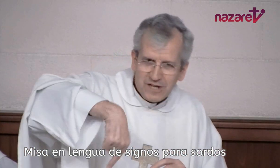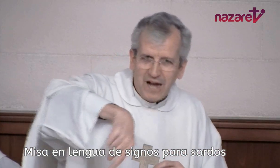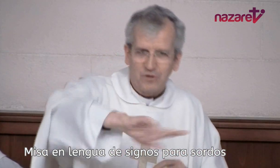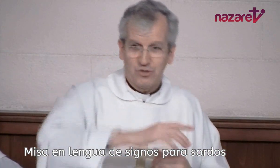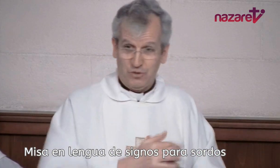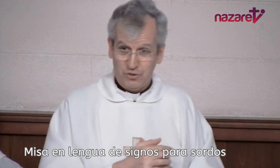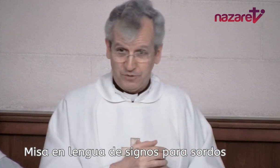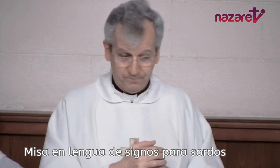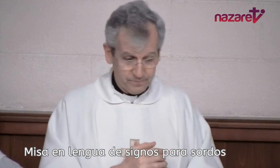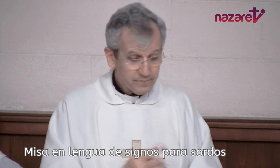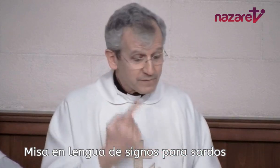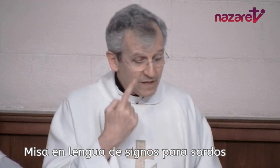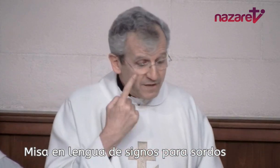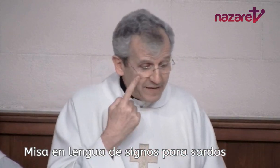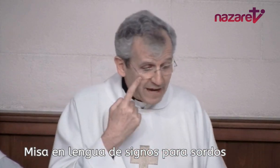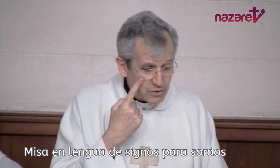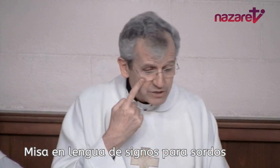a nosotros. Y fijaros,